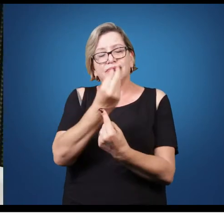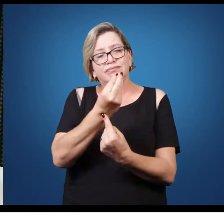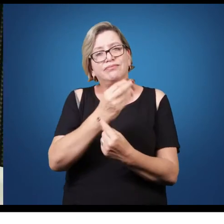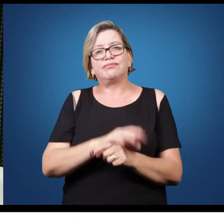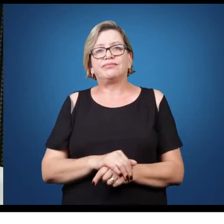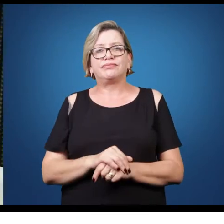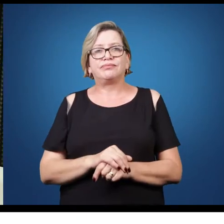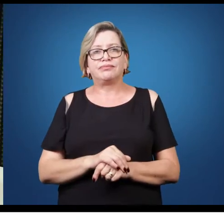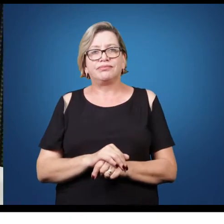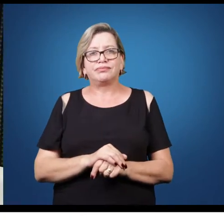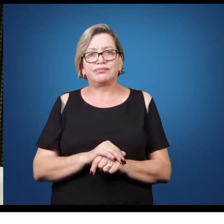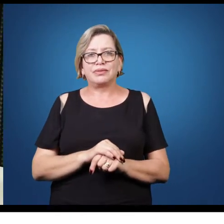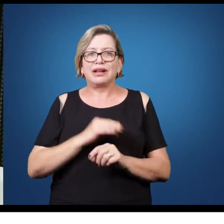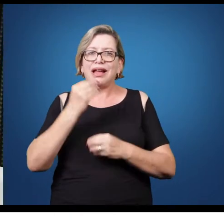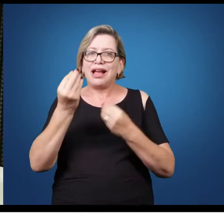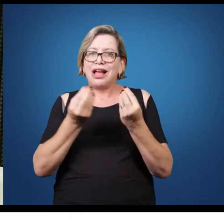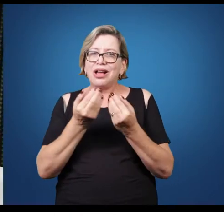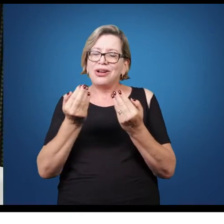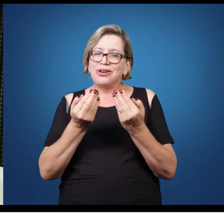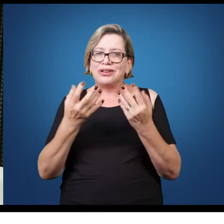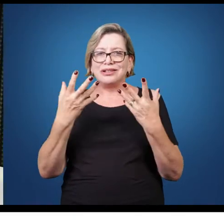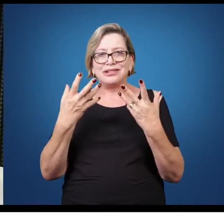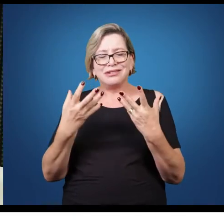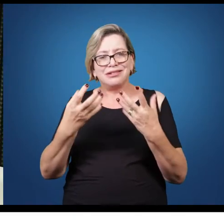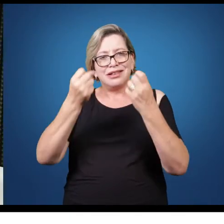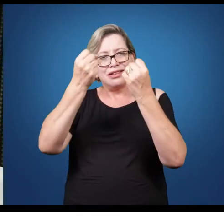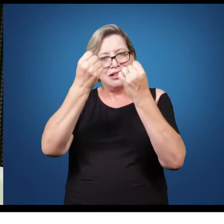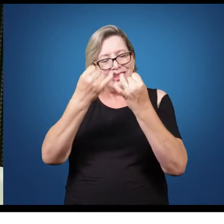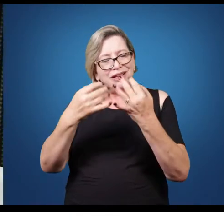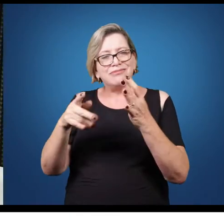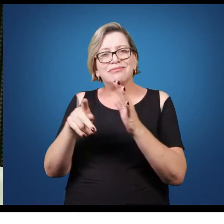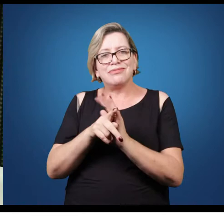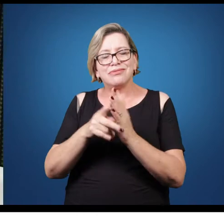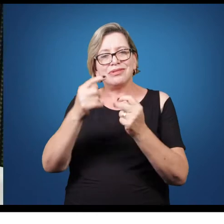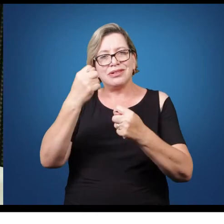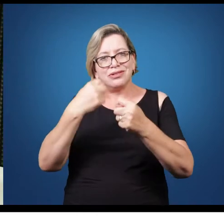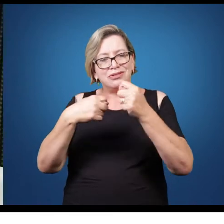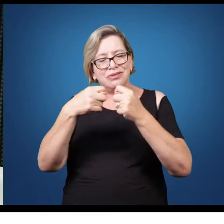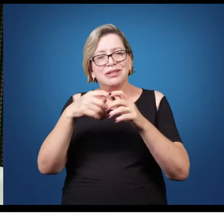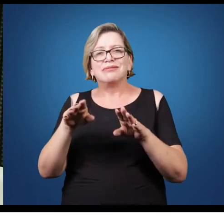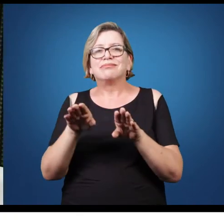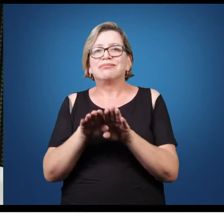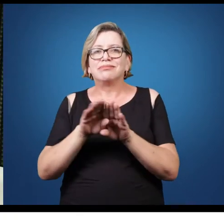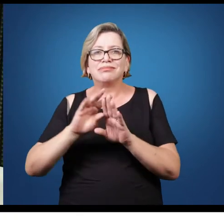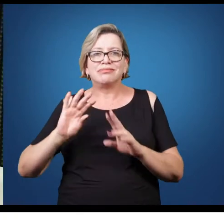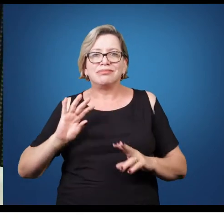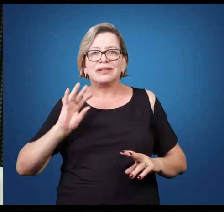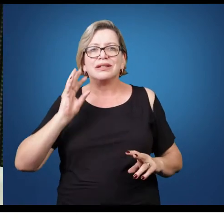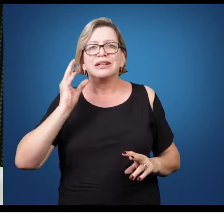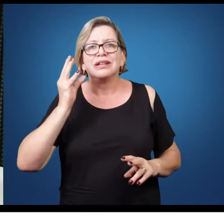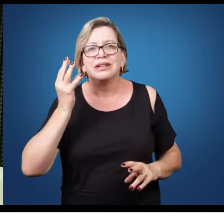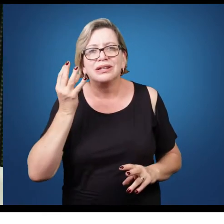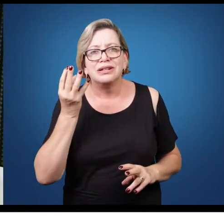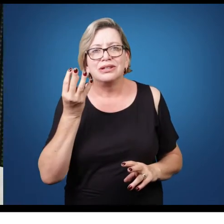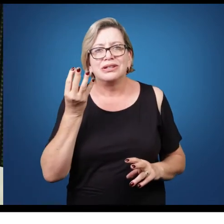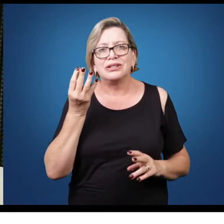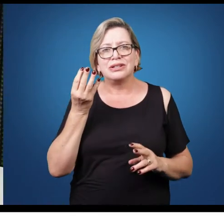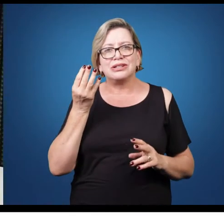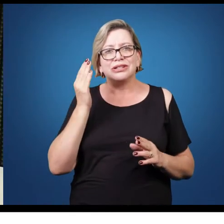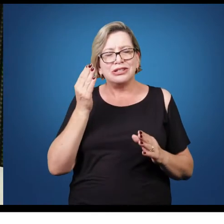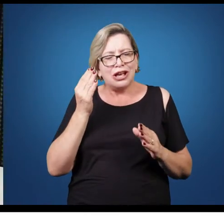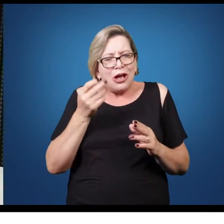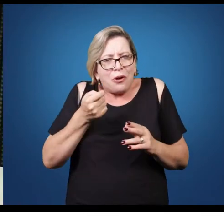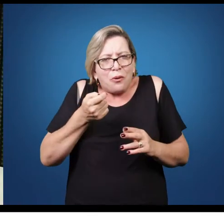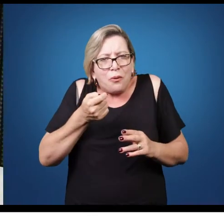então é esse ponto eu queria falar ainda sobre o mercado não é e consequência isso eu queria já